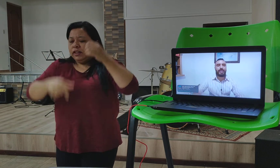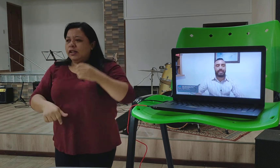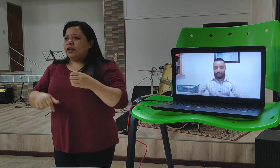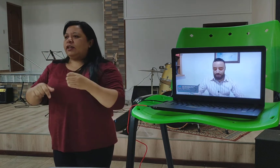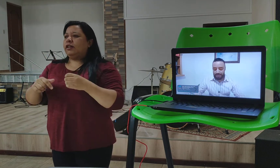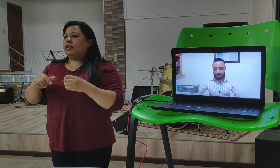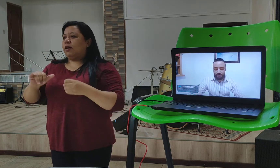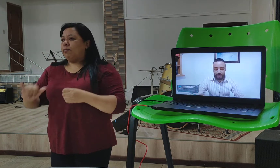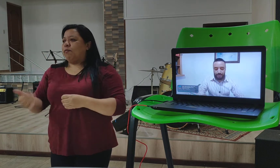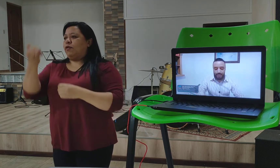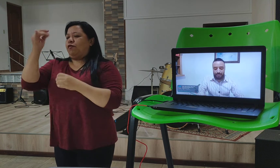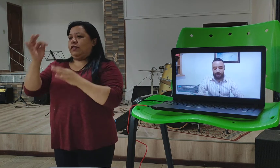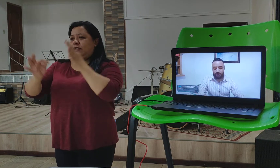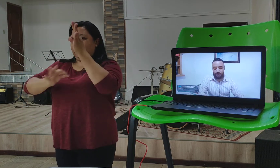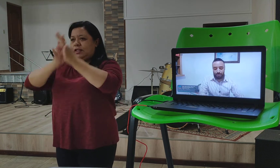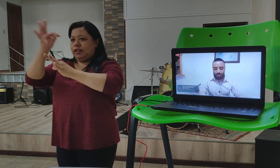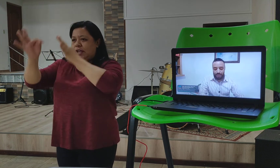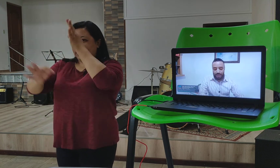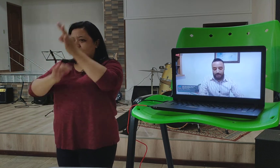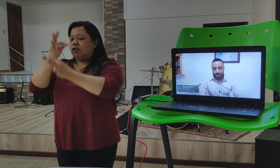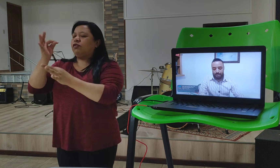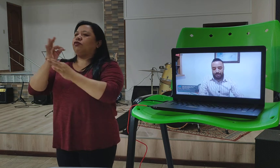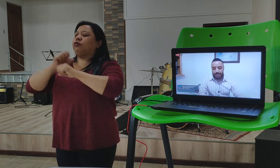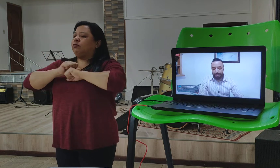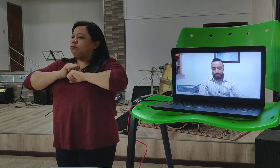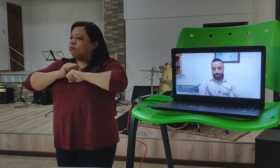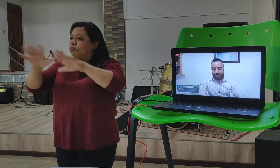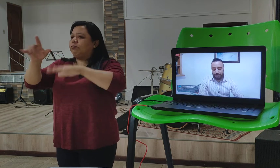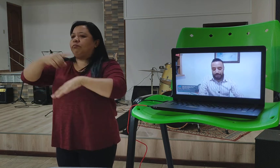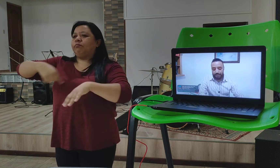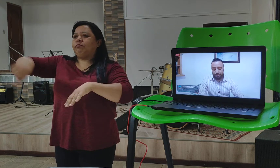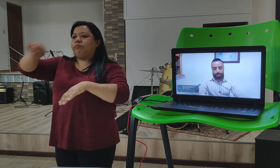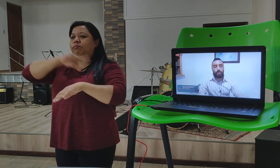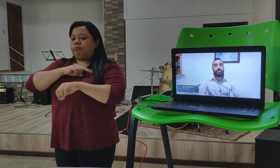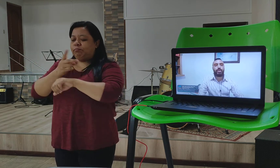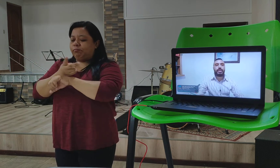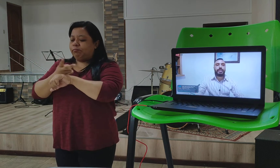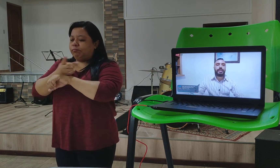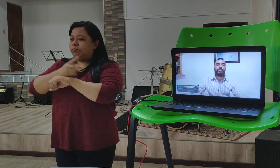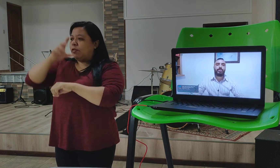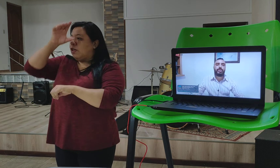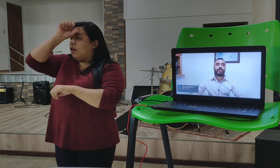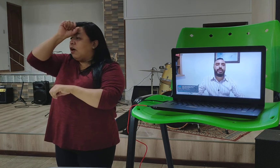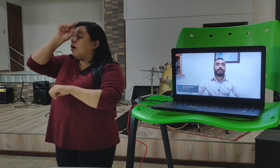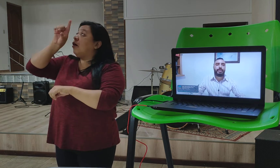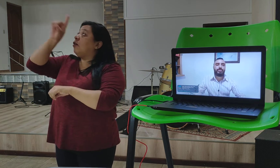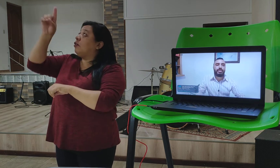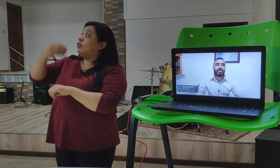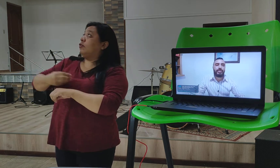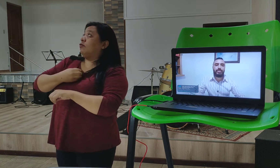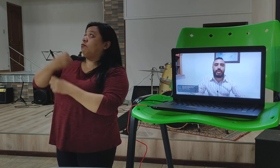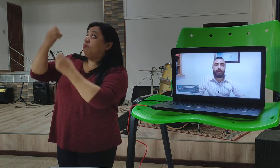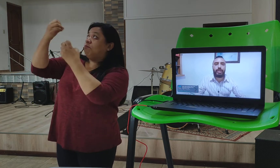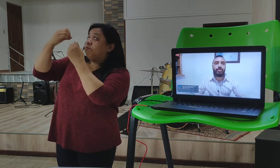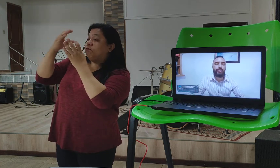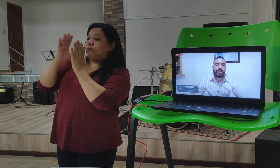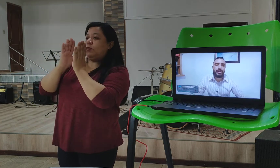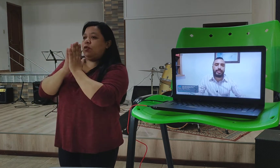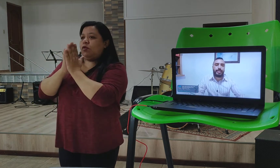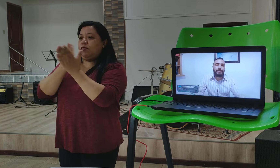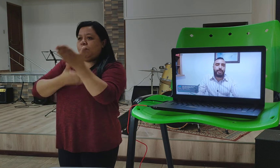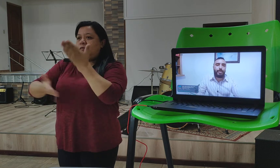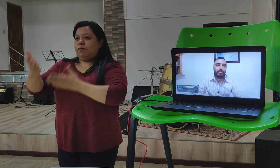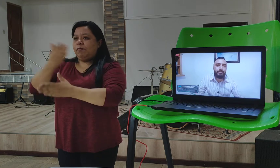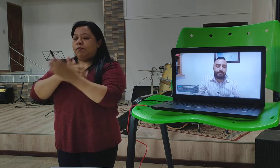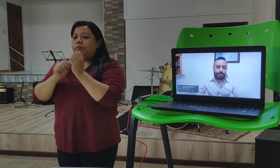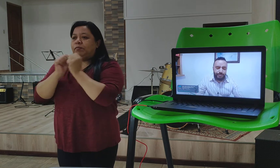desse mecanismo, dessa ferramenta, nós vamos meditar e procurar aprender um pouco daquilo que o Senhor tem para as nossas vidas. Eu quero orar com